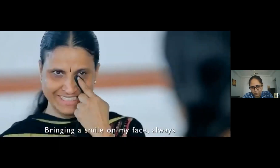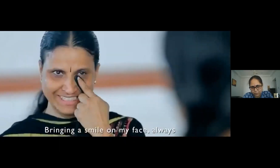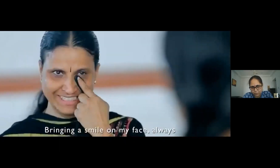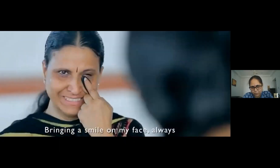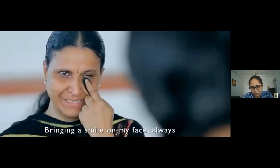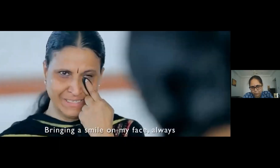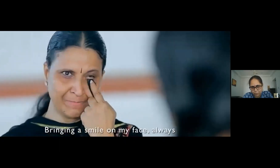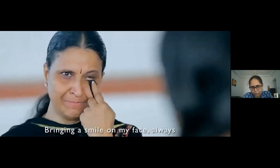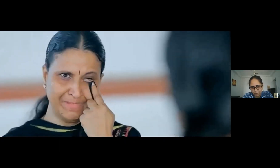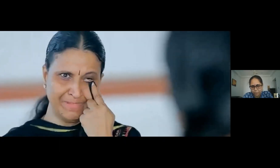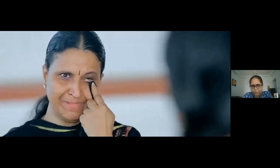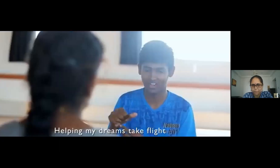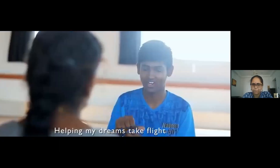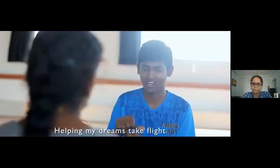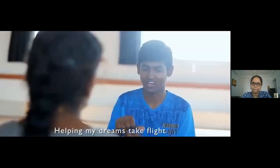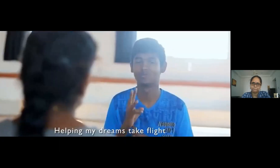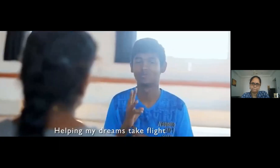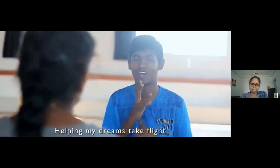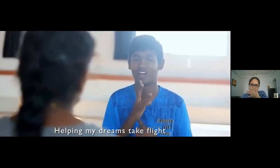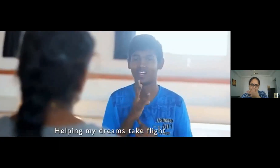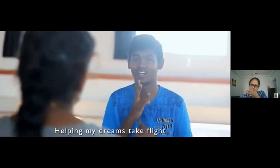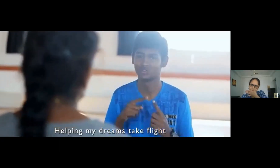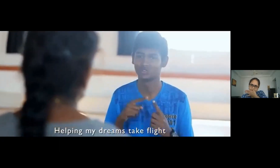ತರಿಸಿ ಆಸೆಗಳಿಗೆ ನೀರೆರೆದು